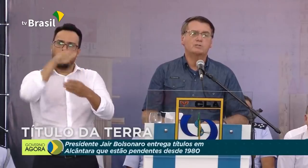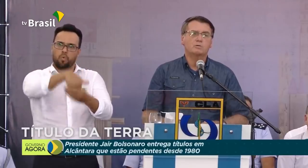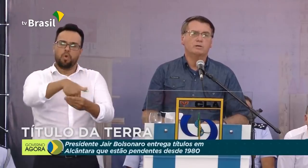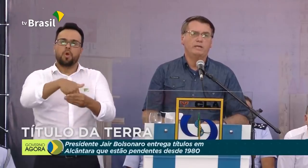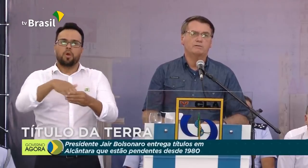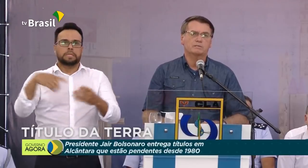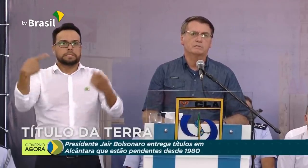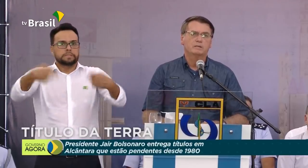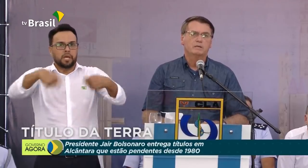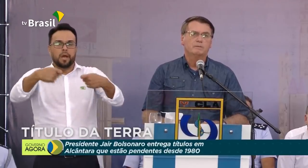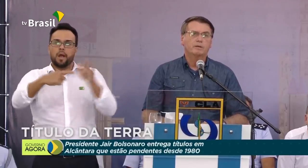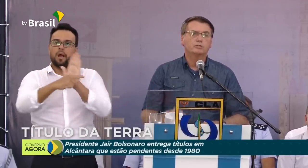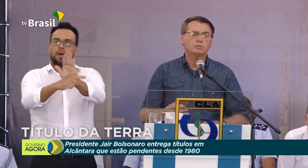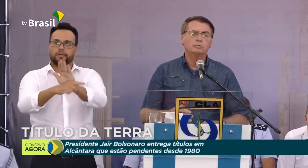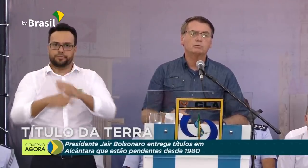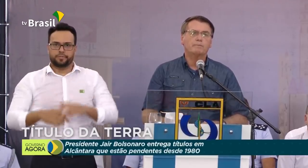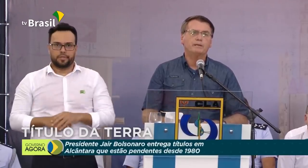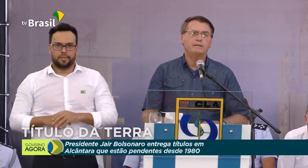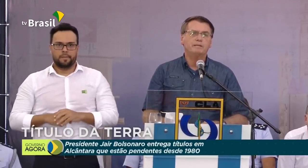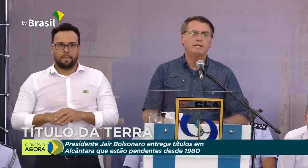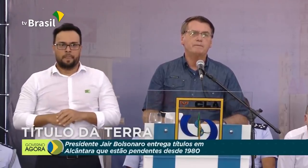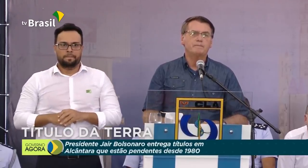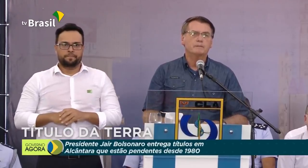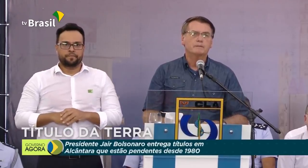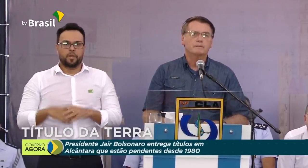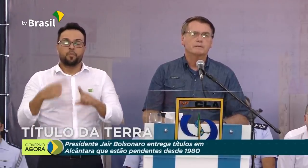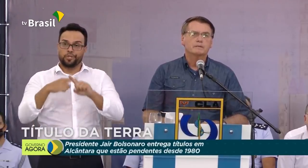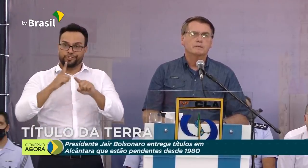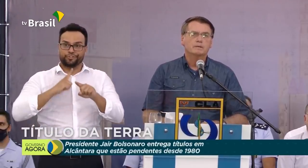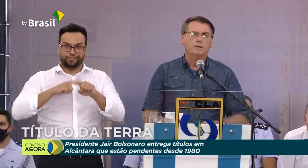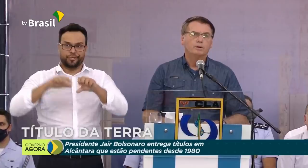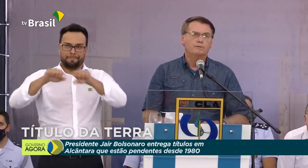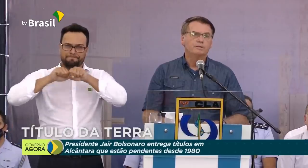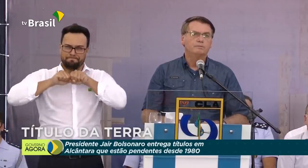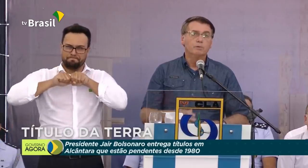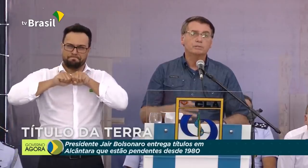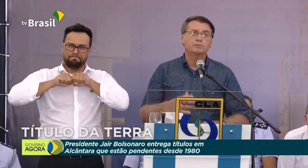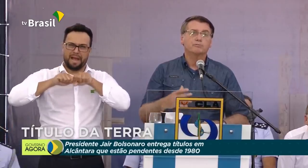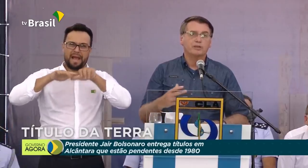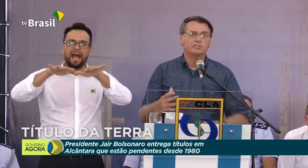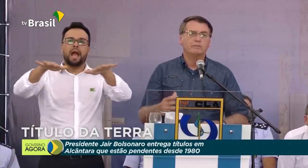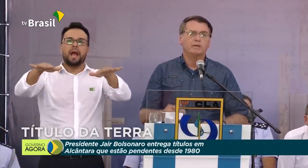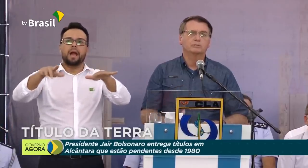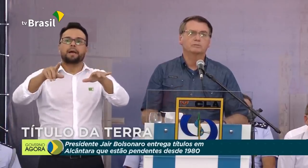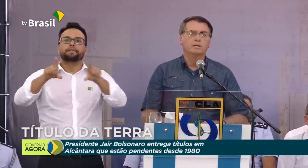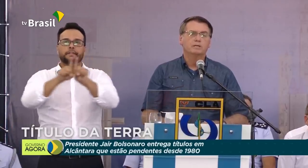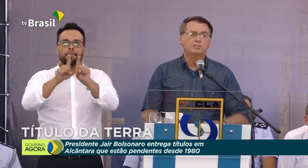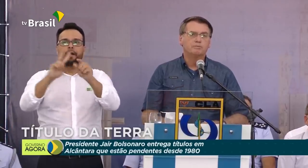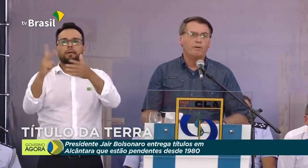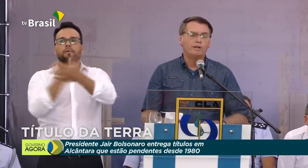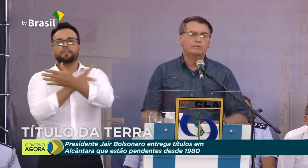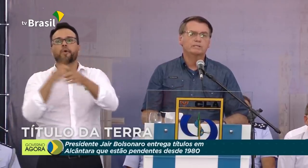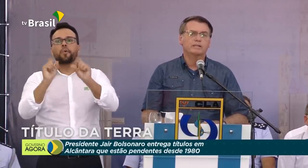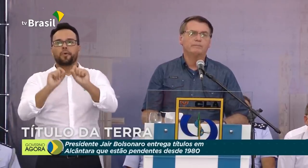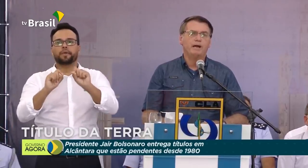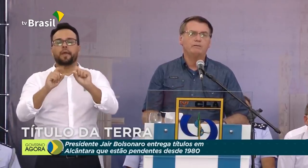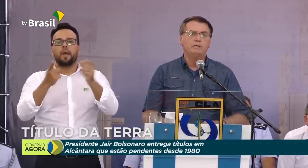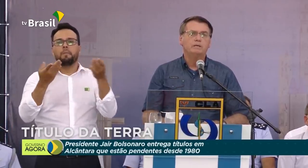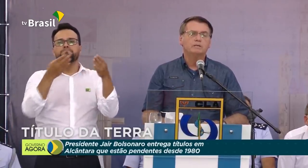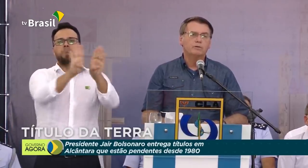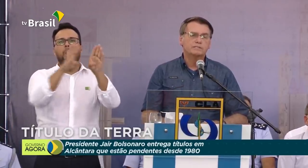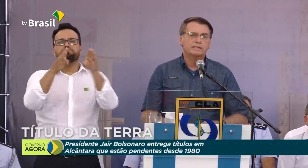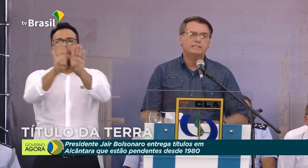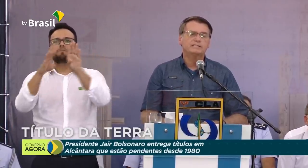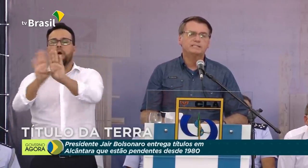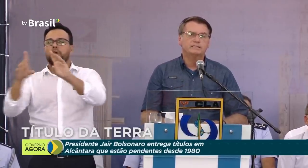necessidade de socorrê-los, porque junto com a pandemia, houve muito fechamento de postos de trabalho